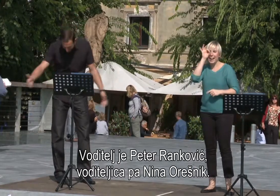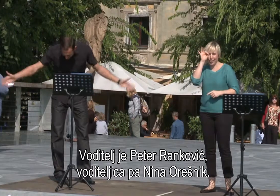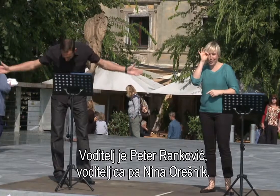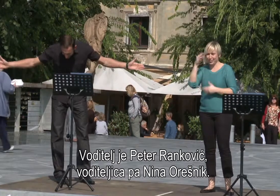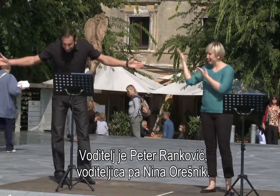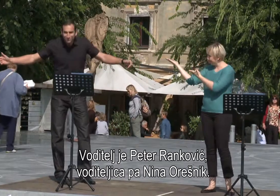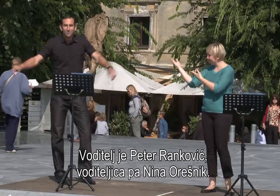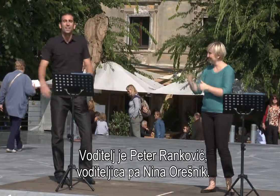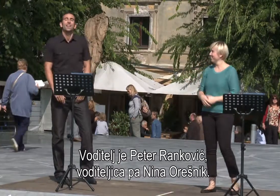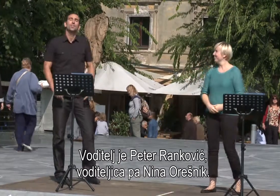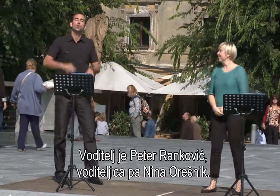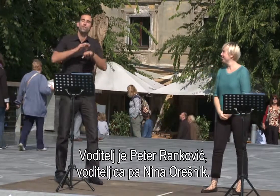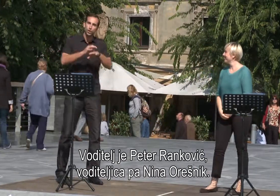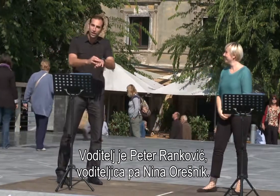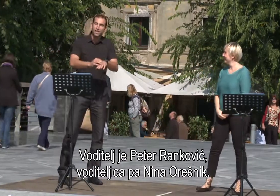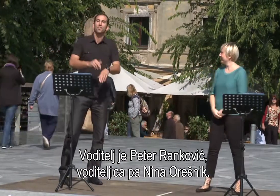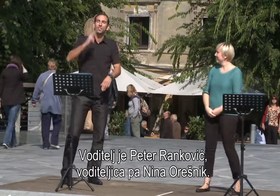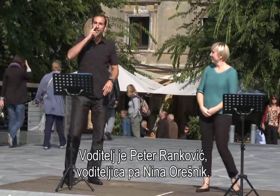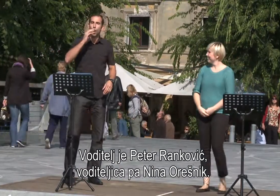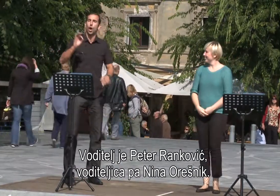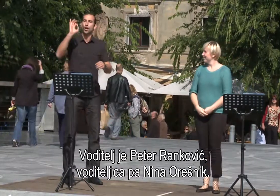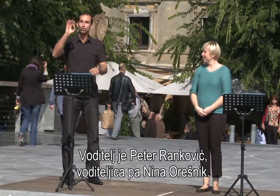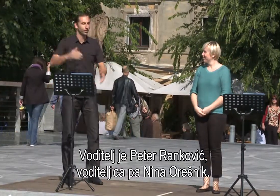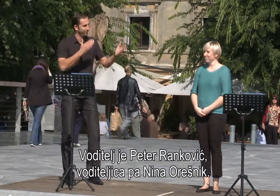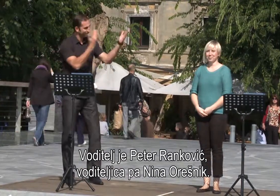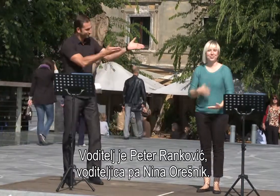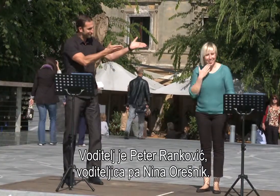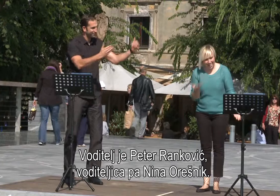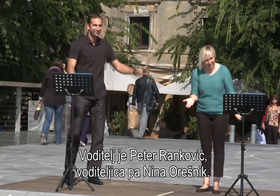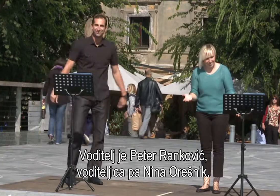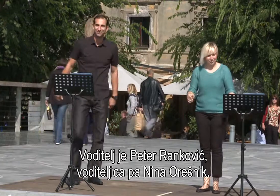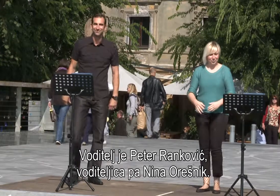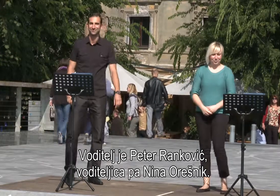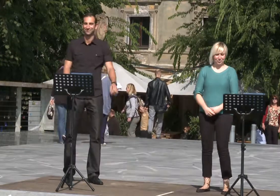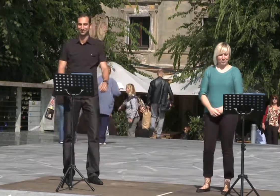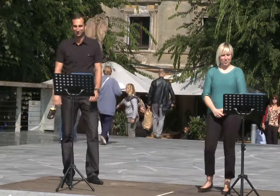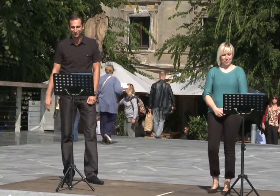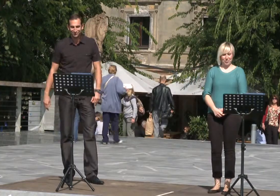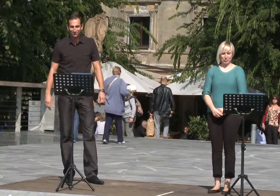Peter Rankovič. In pa voditeljica Nina Orešnik. Tako je.